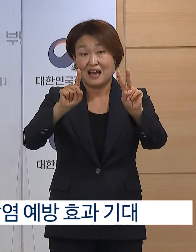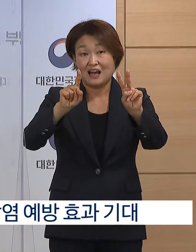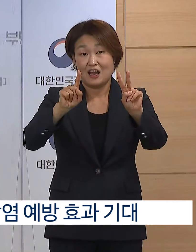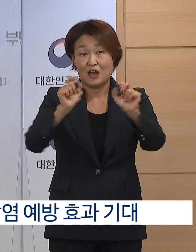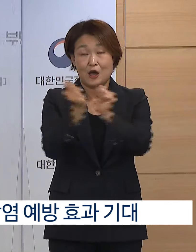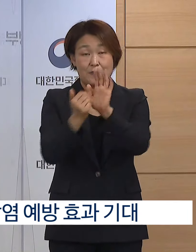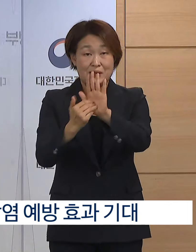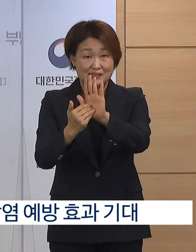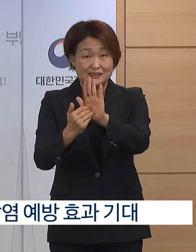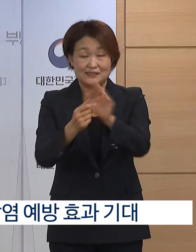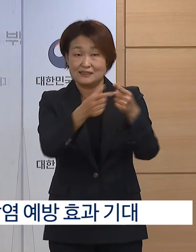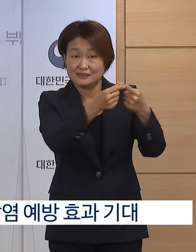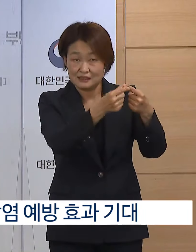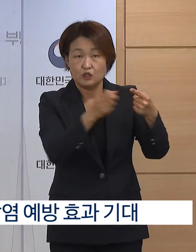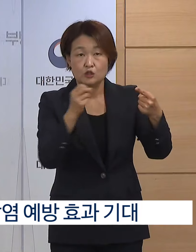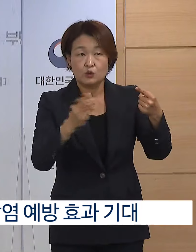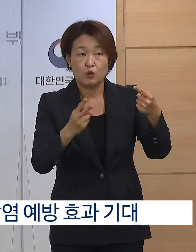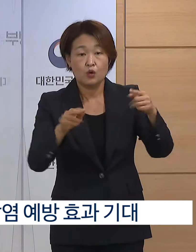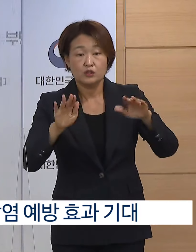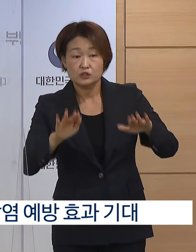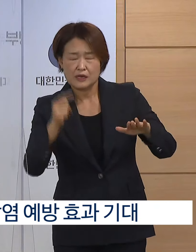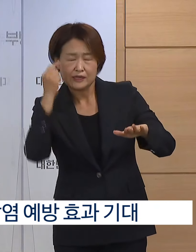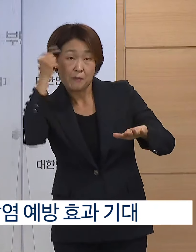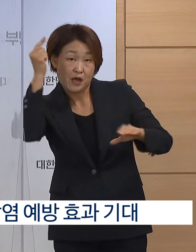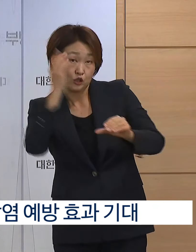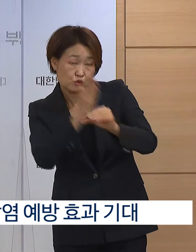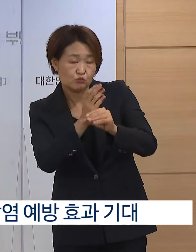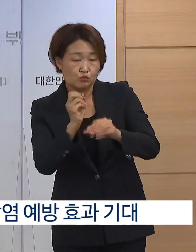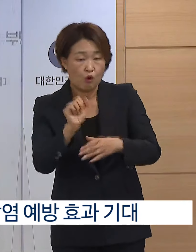개발 또는 허가 진행 중에 있습니다.